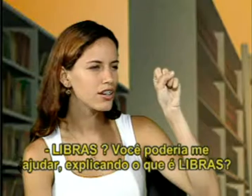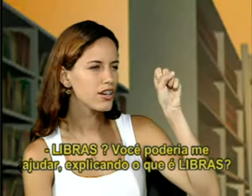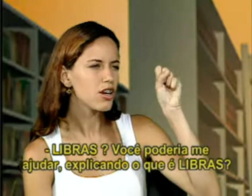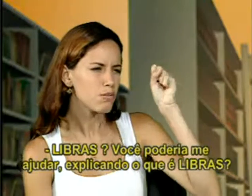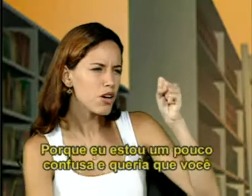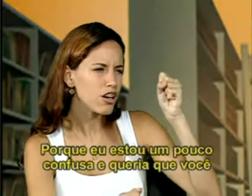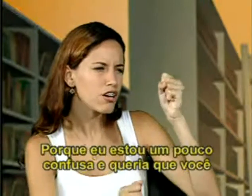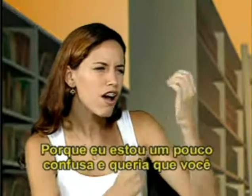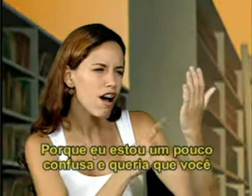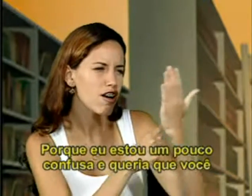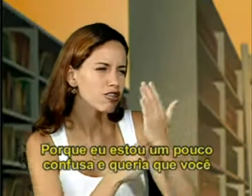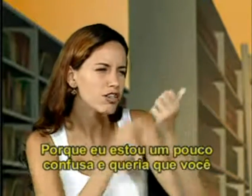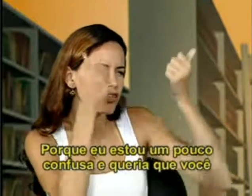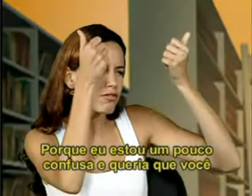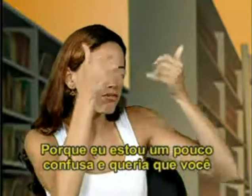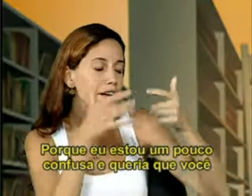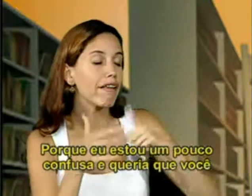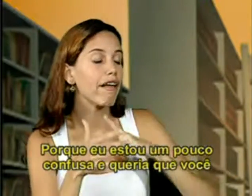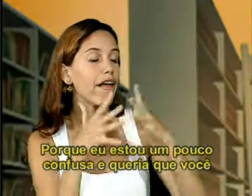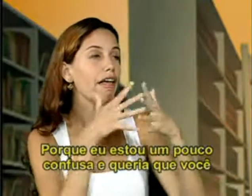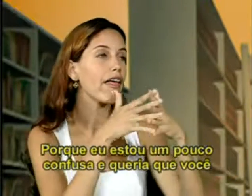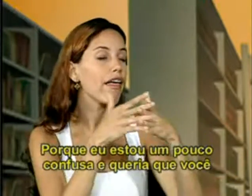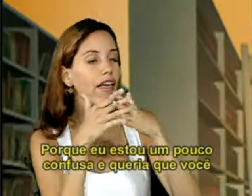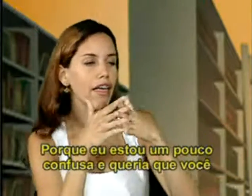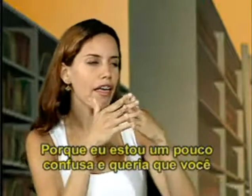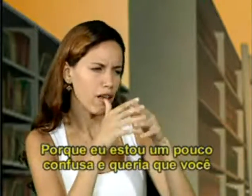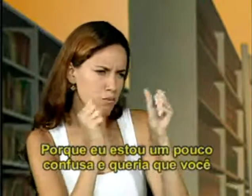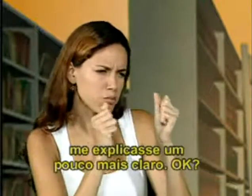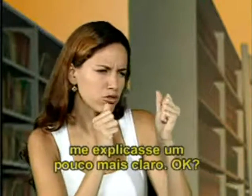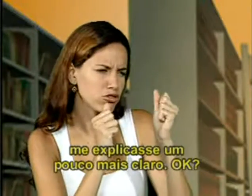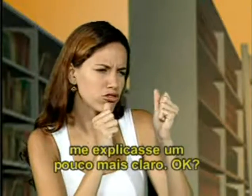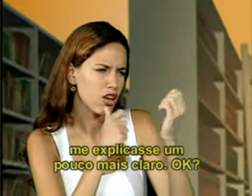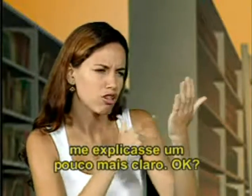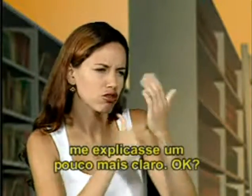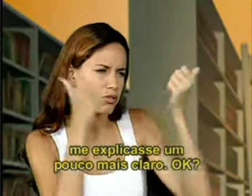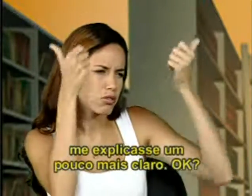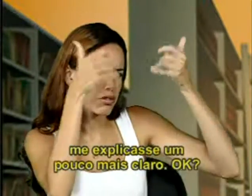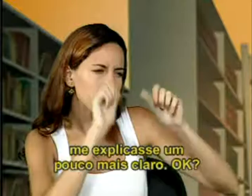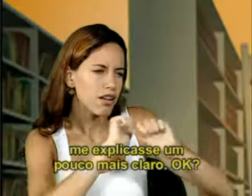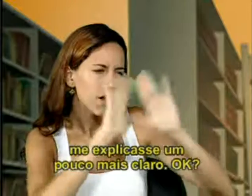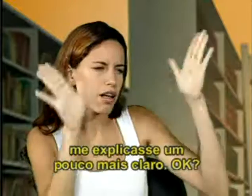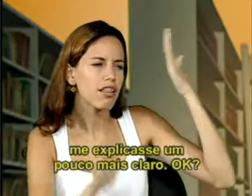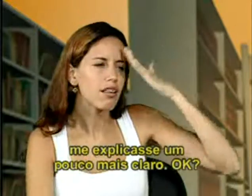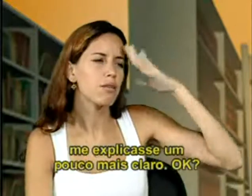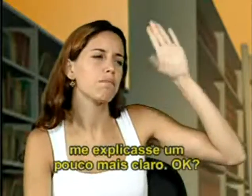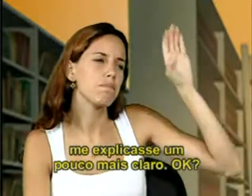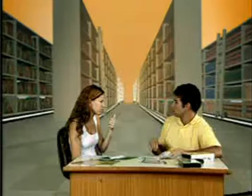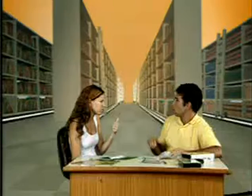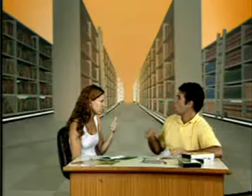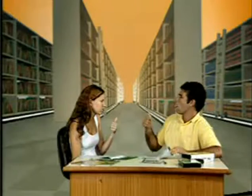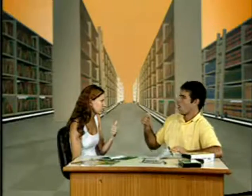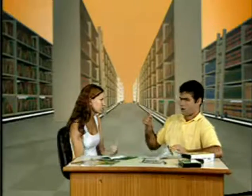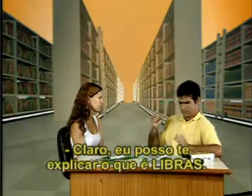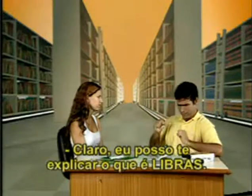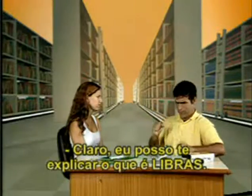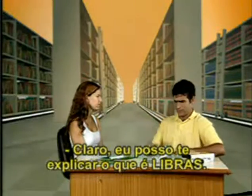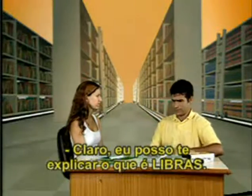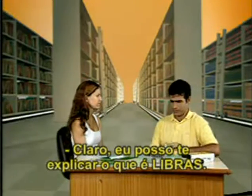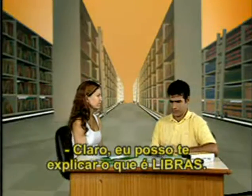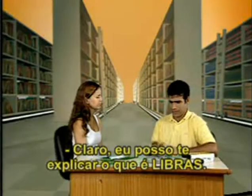o que é Libras? Porque eu estou um pouco confusa e queria que você me explicasse um pouco mais claro, ok? Claro, eu